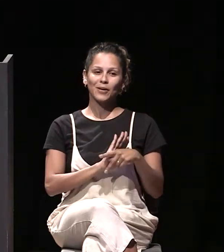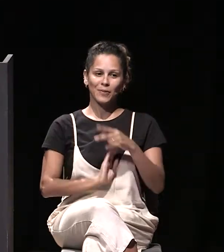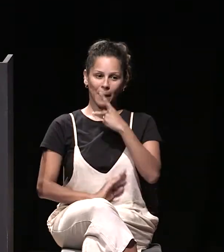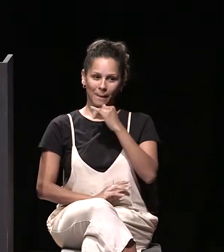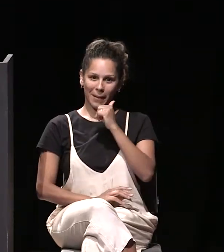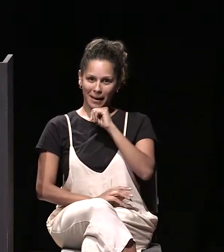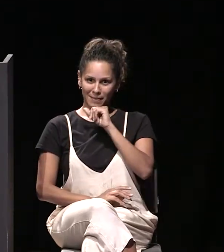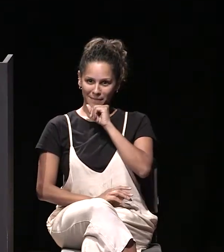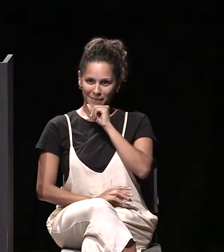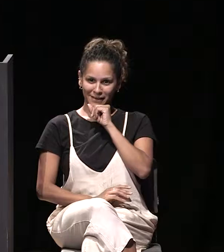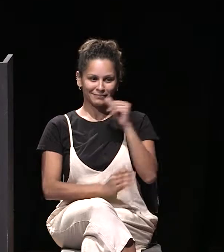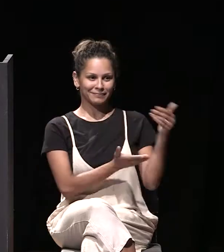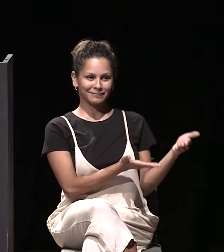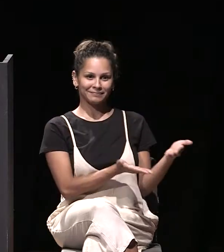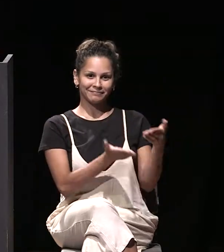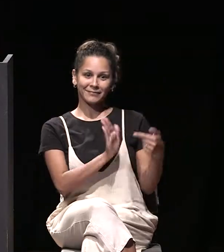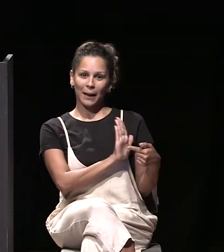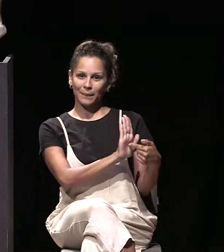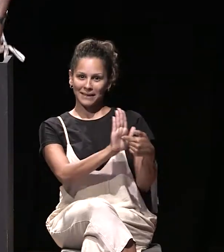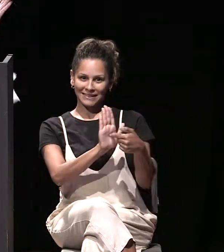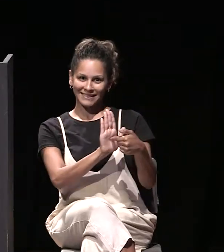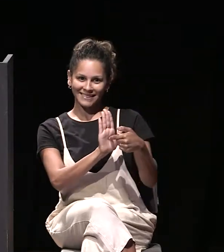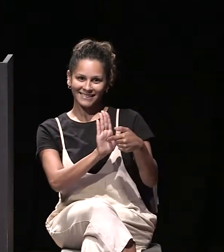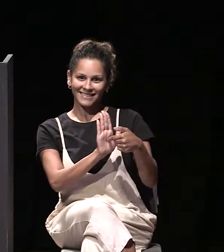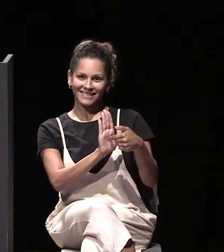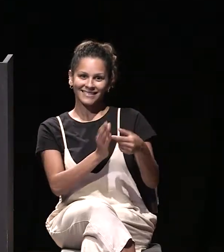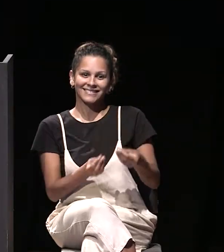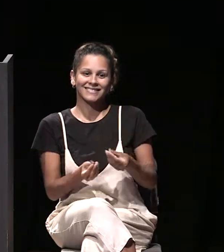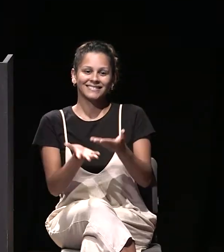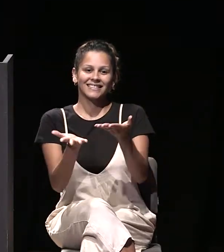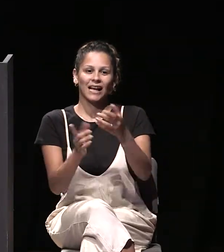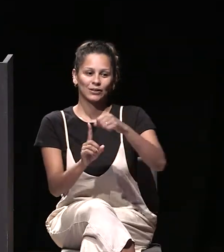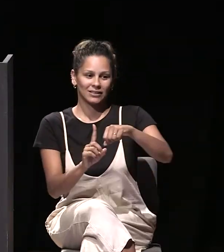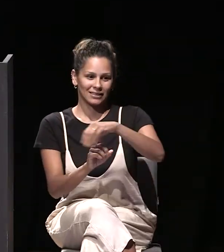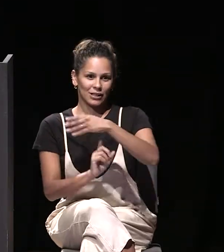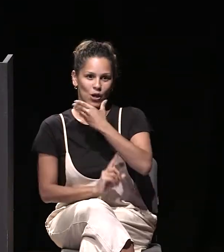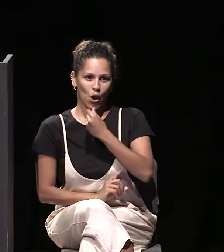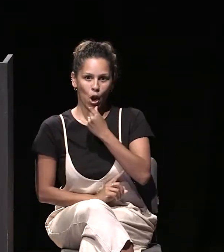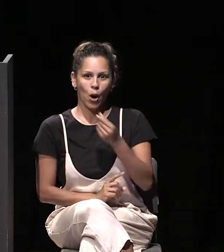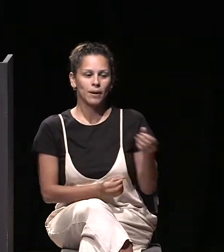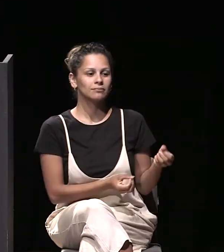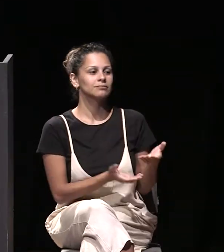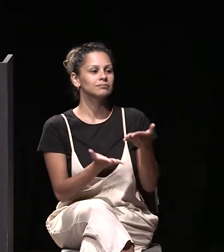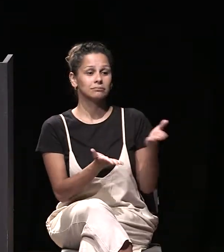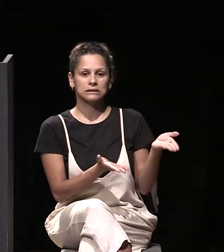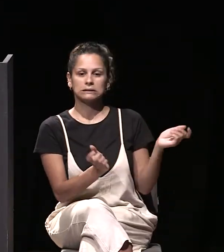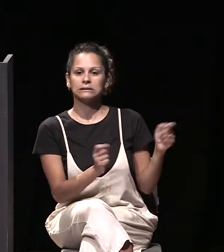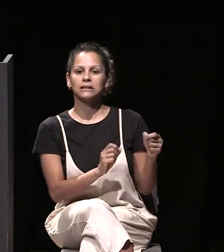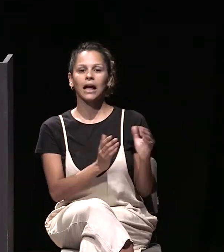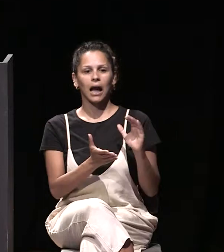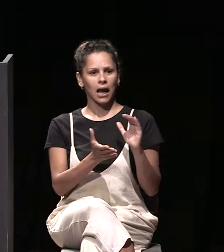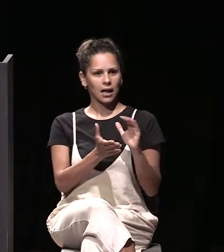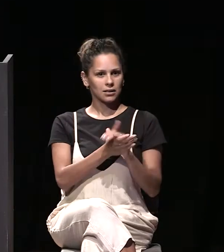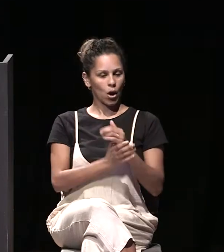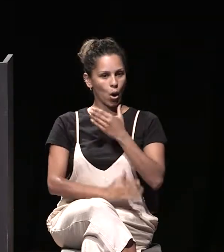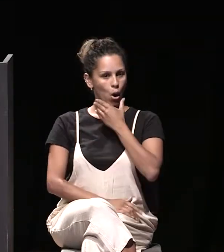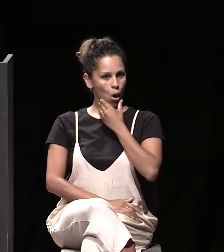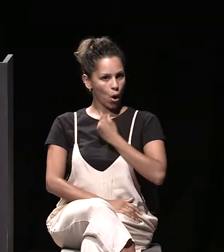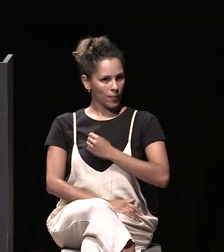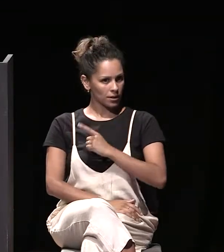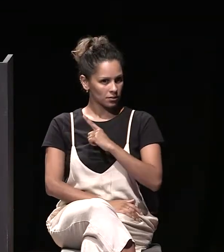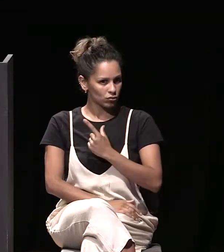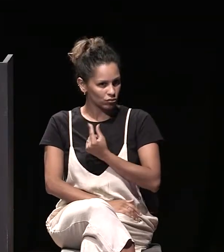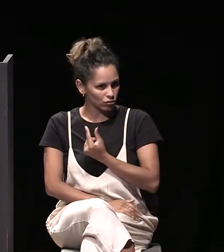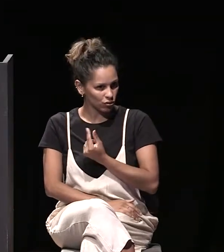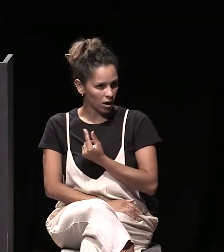menina virgem e ofereço minha menina para a boa sociedade, para casar ela com um bom partido que tenha bom